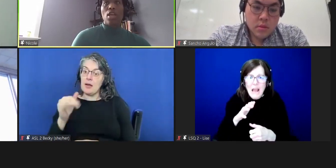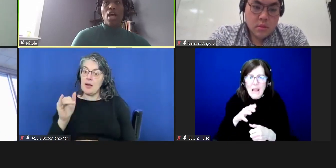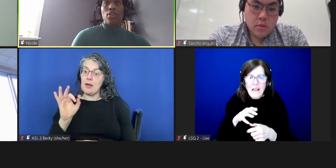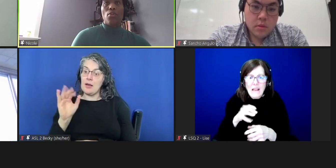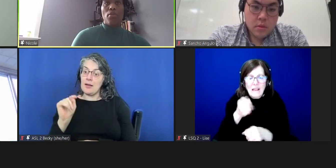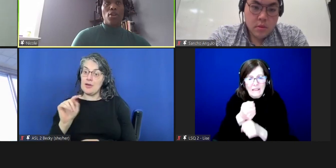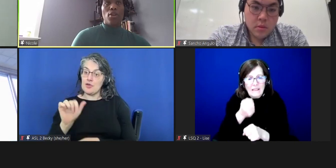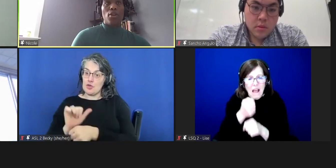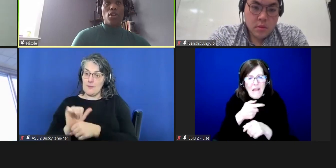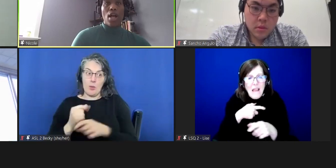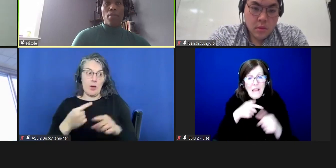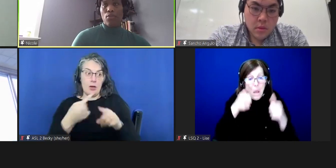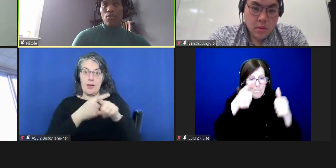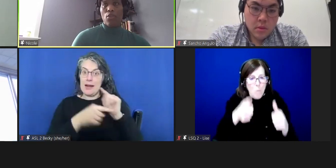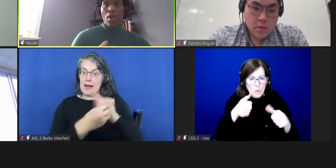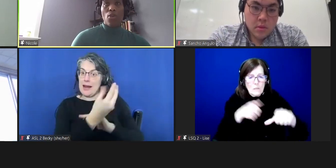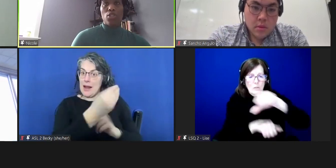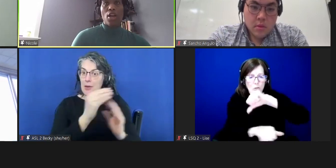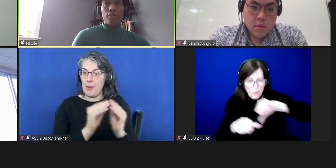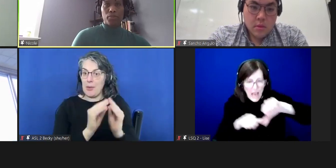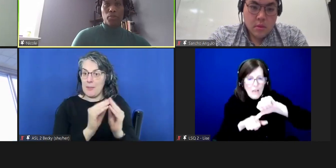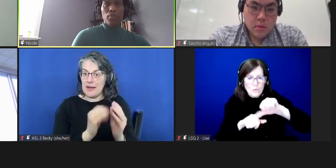heures et après, ça change.